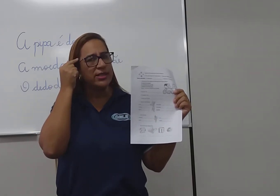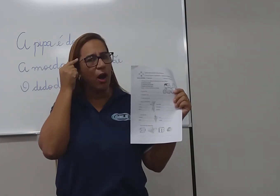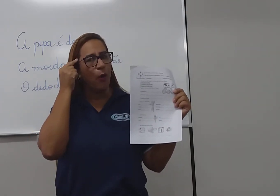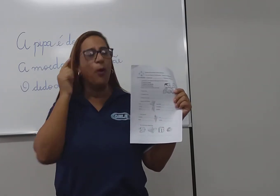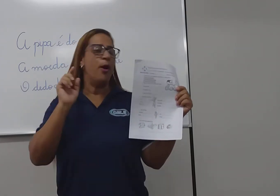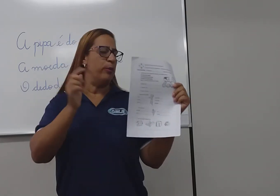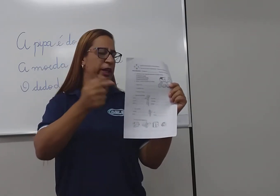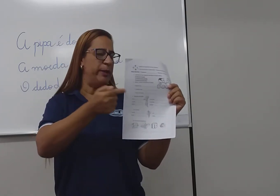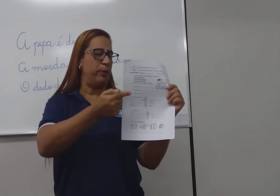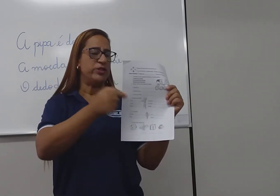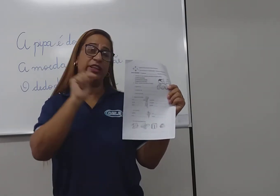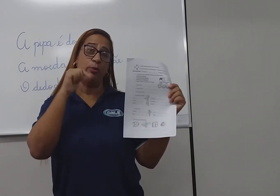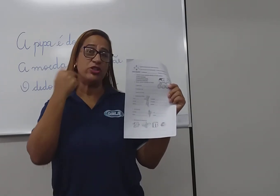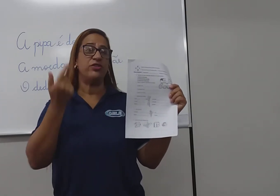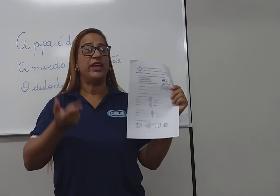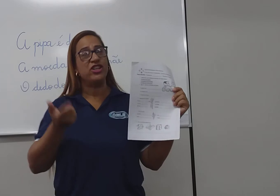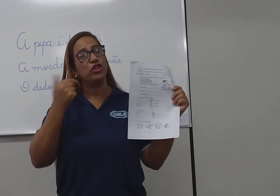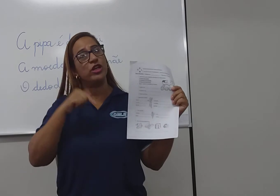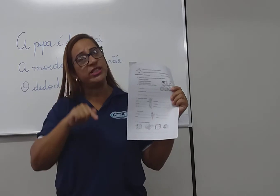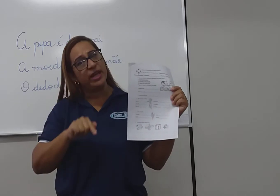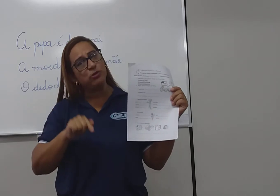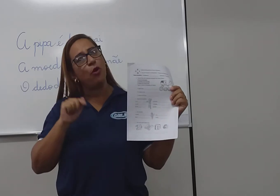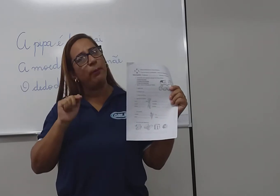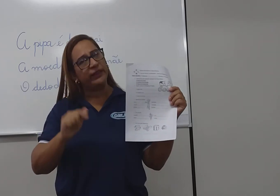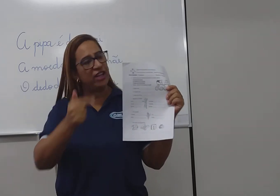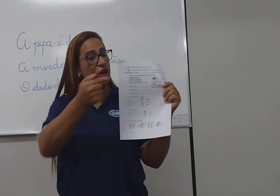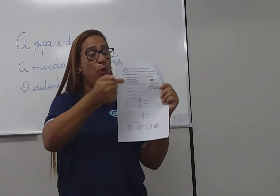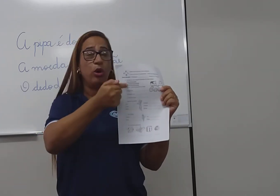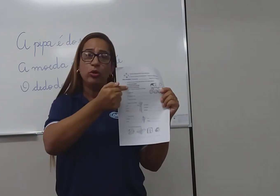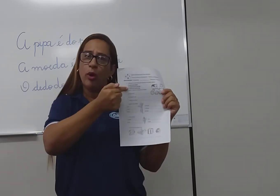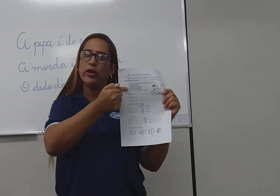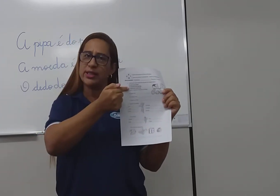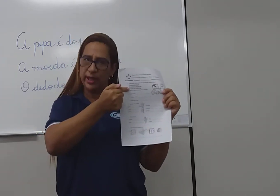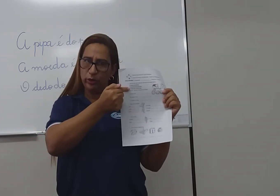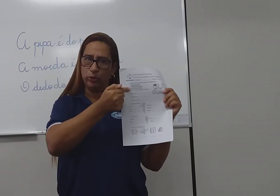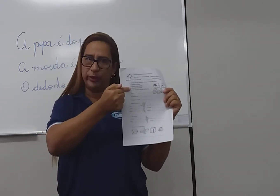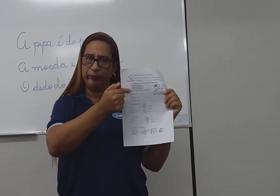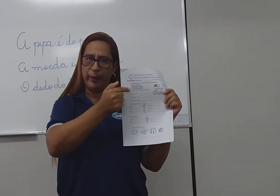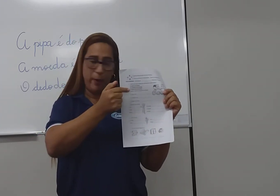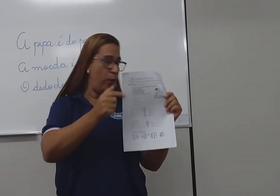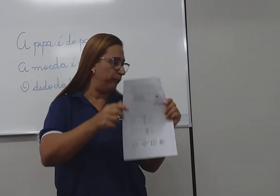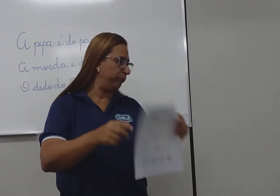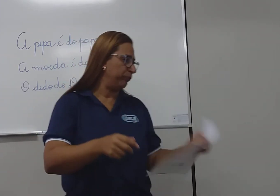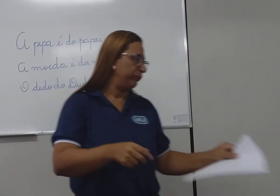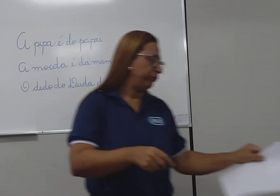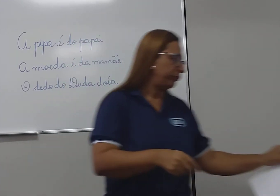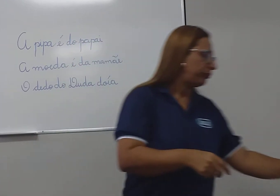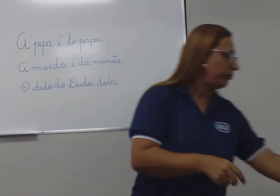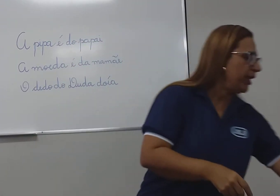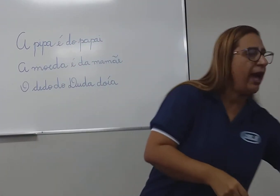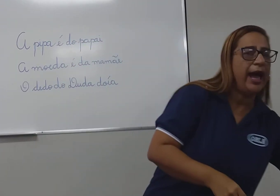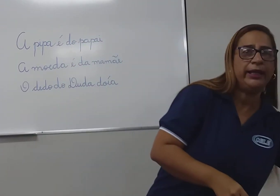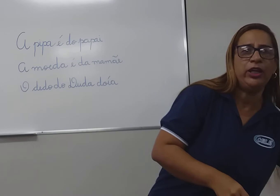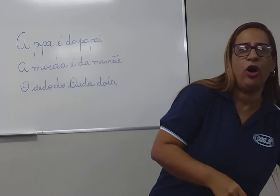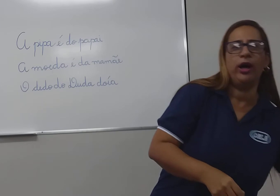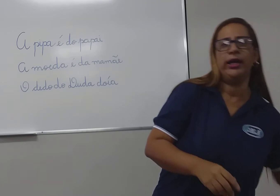atenção, porque depois vai ter uma atividade que nós iremos completar de acordo com a nossa leitura, tá bom? Aqui, ó, a